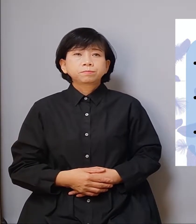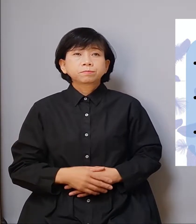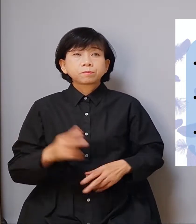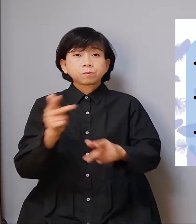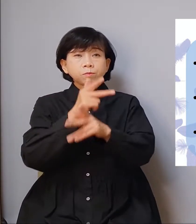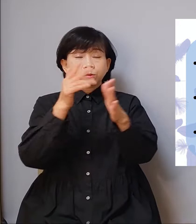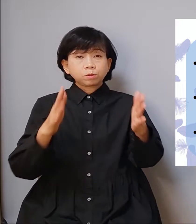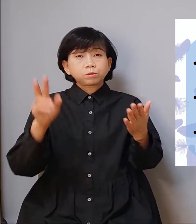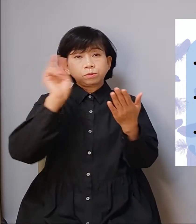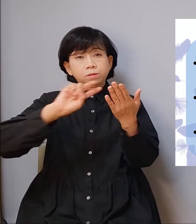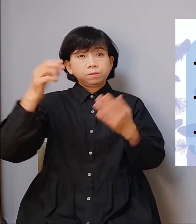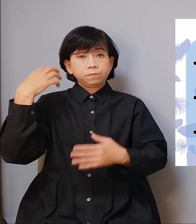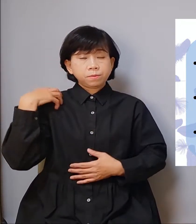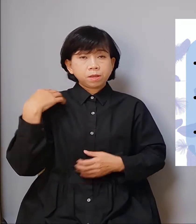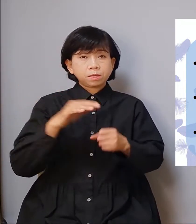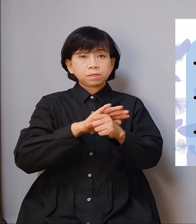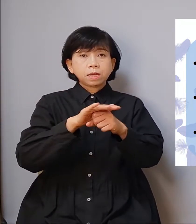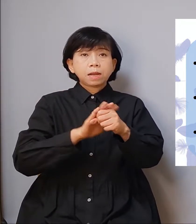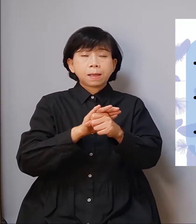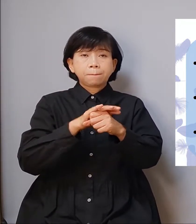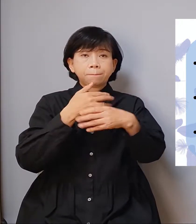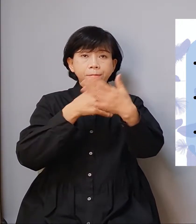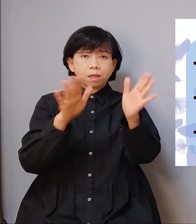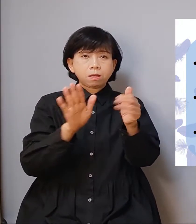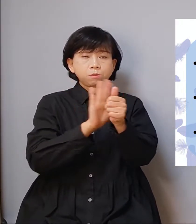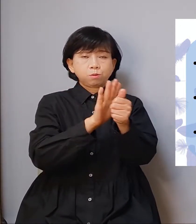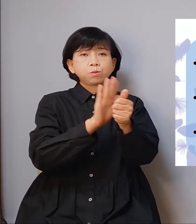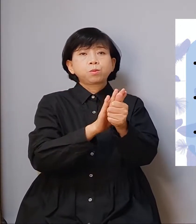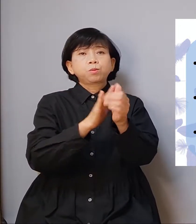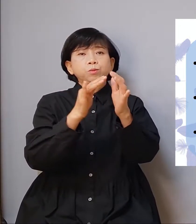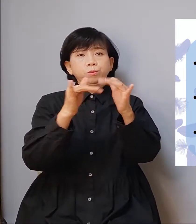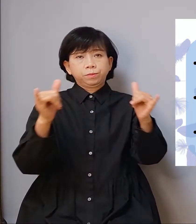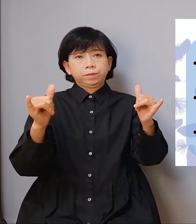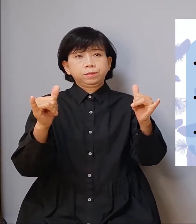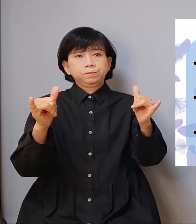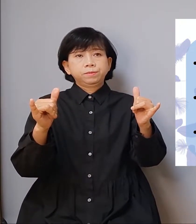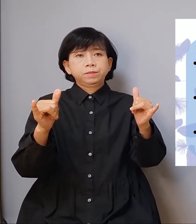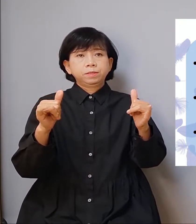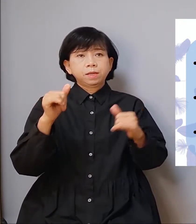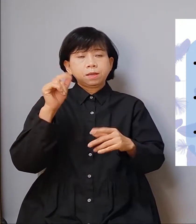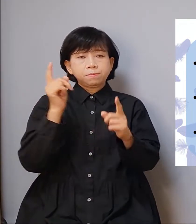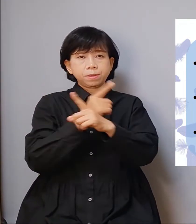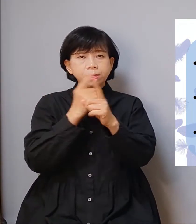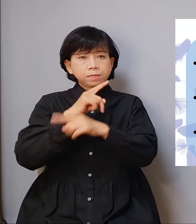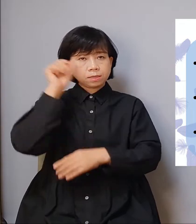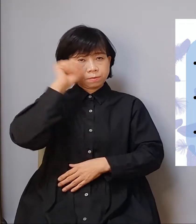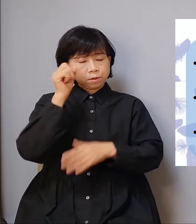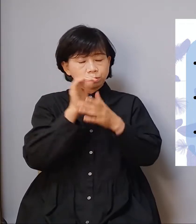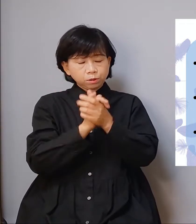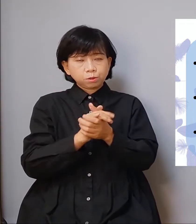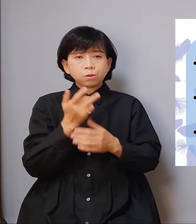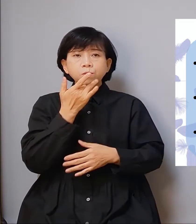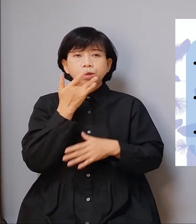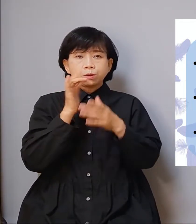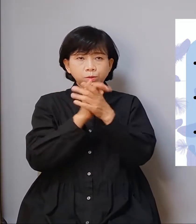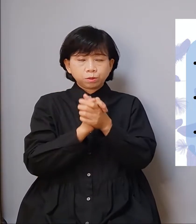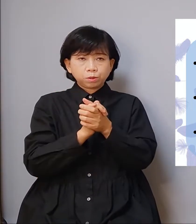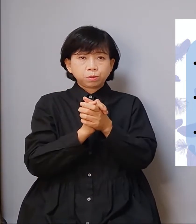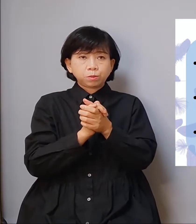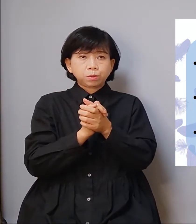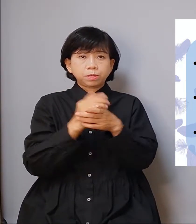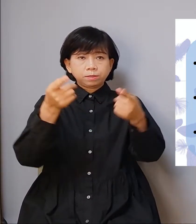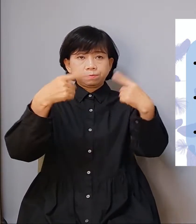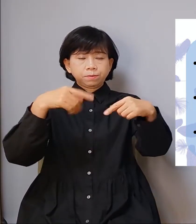이번 주간 콰이어는 사랑방 도움입니다. 매일 새벽 기도회와 화요 기도에 참여 바랍니다. 회복을 위한 예배,